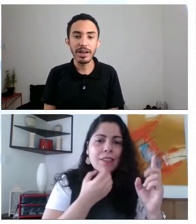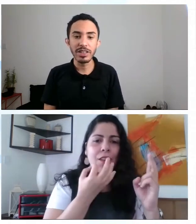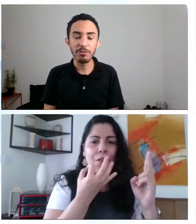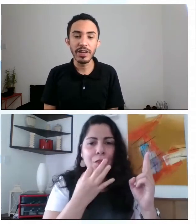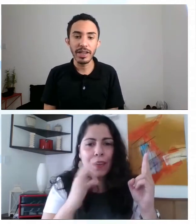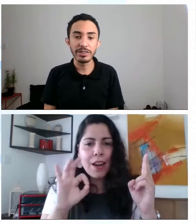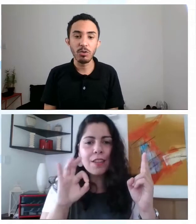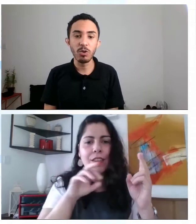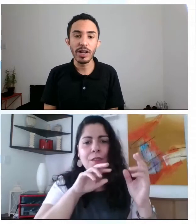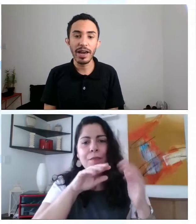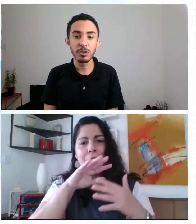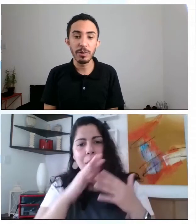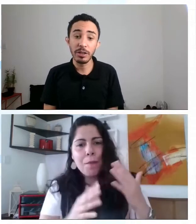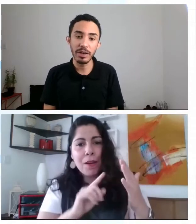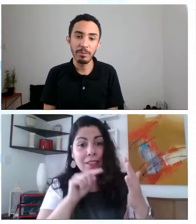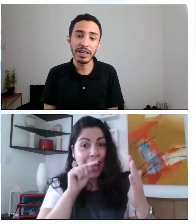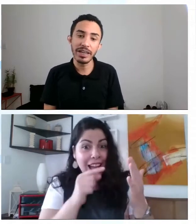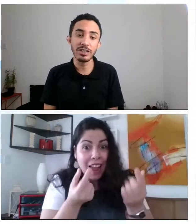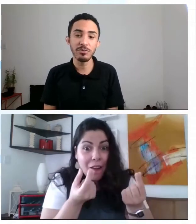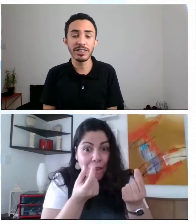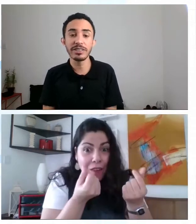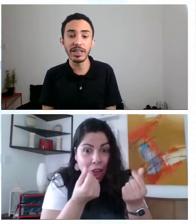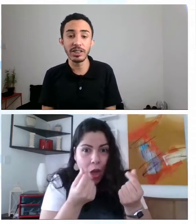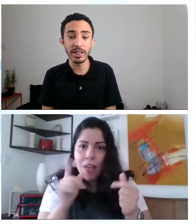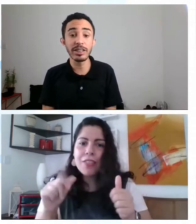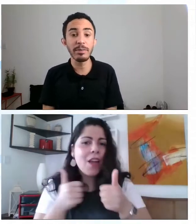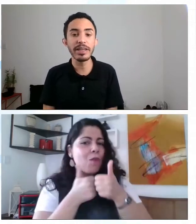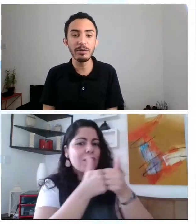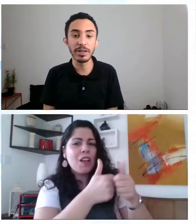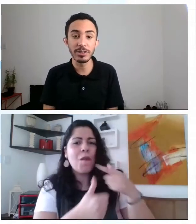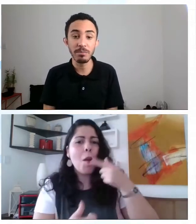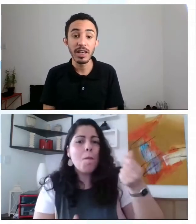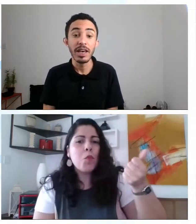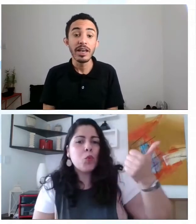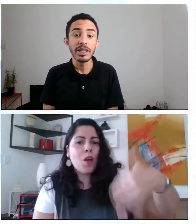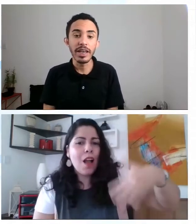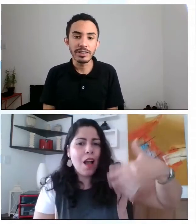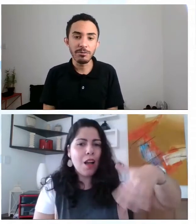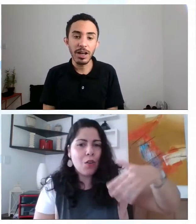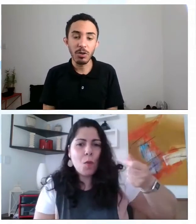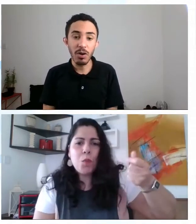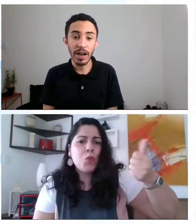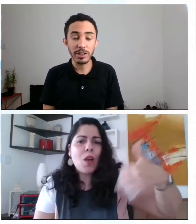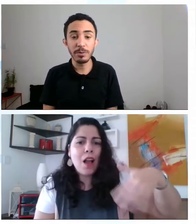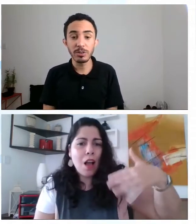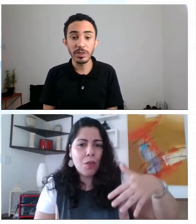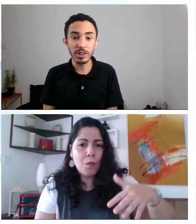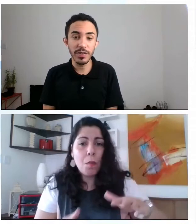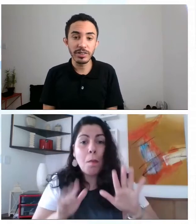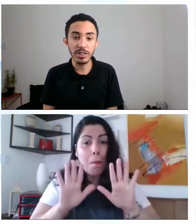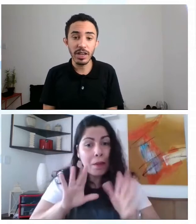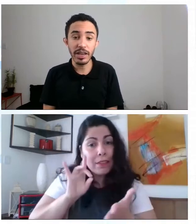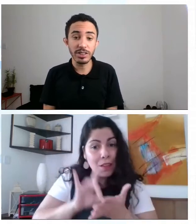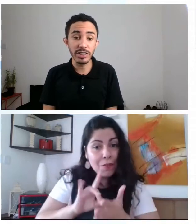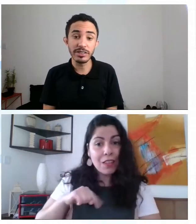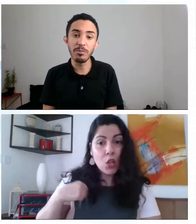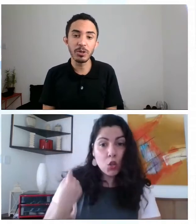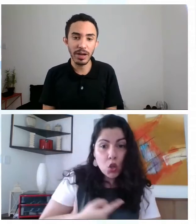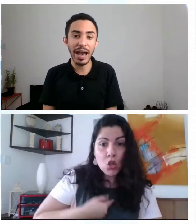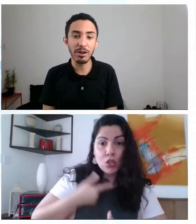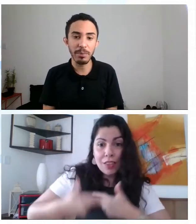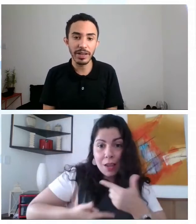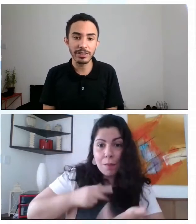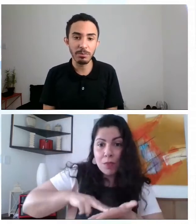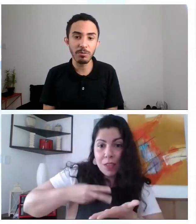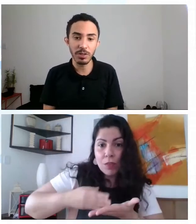tem uma tabela de referência com honorários para inglês, francês e também libras. E esse valor, as pessoas às vezes dizem ser